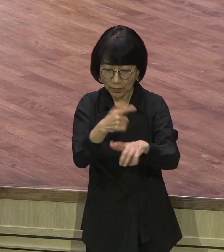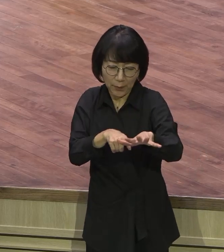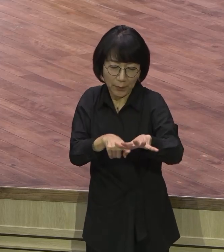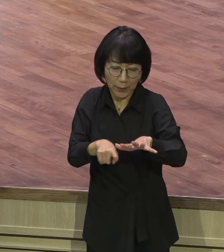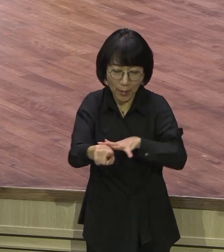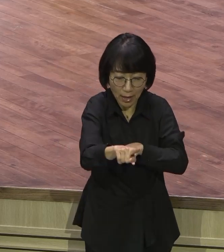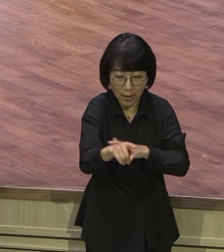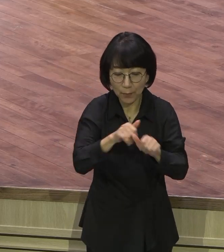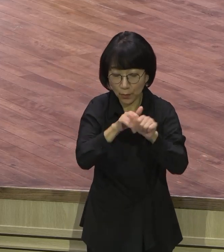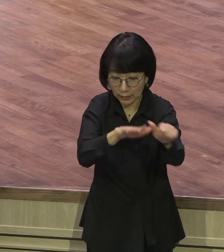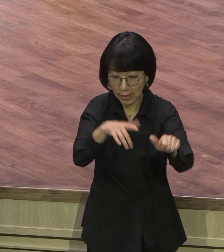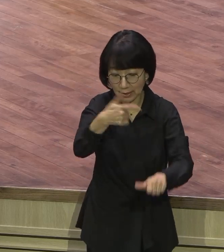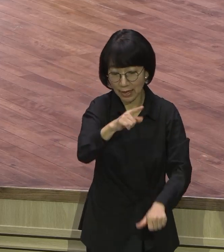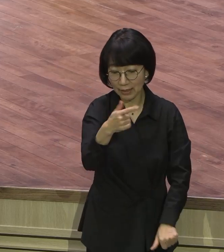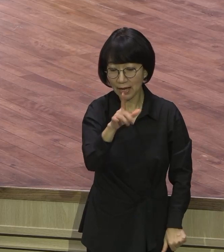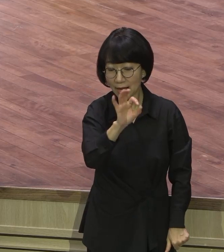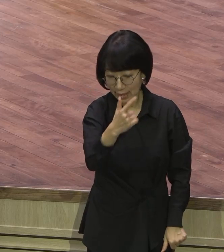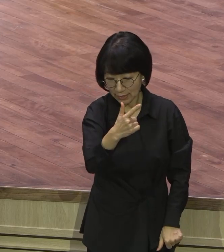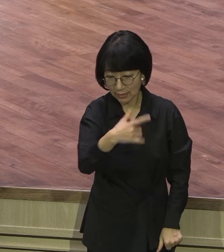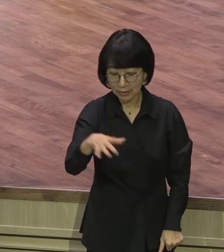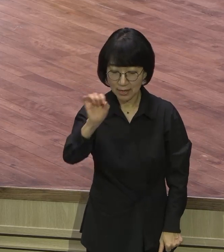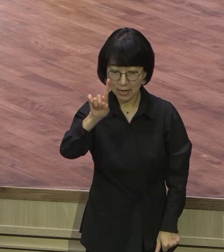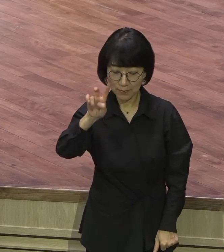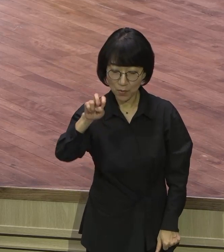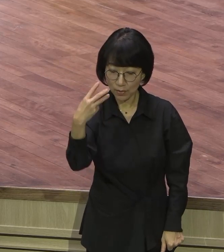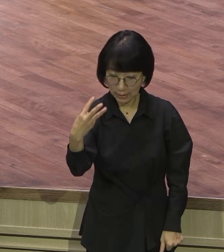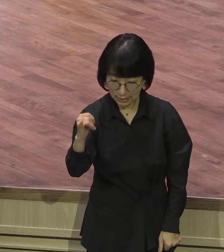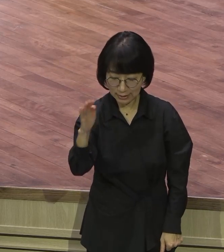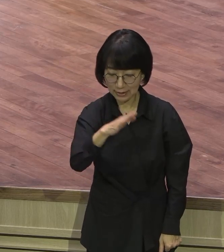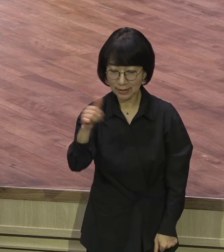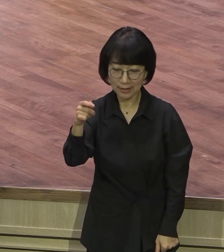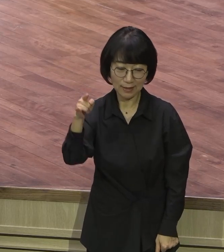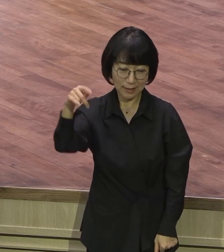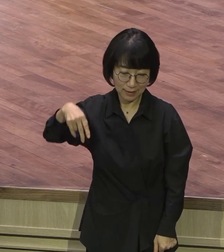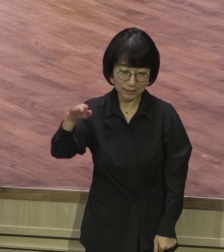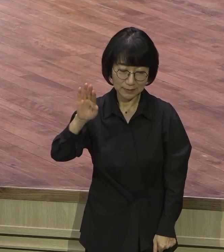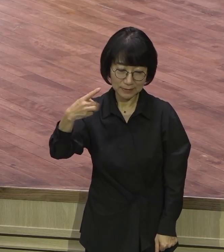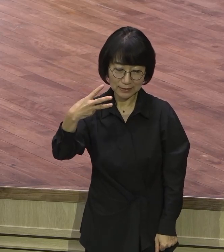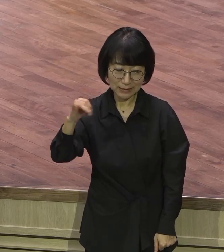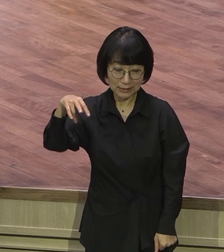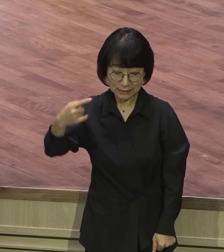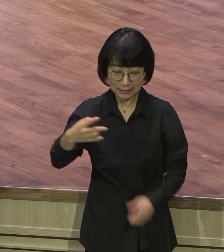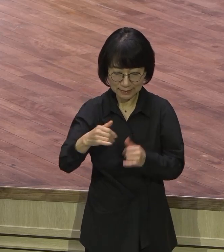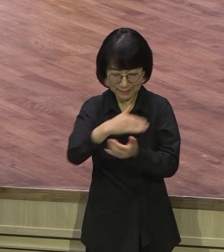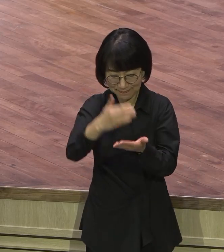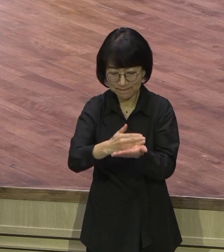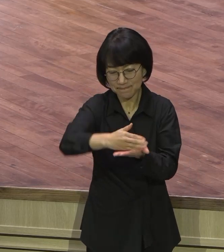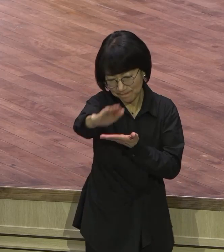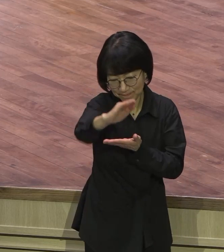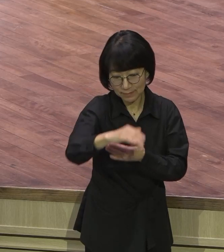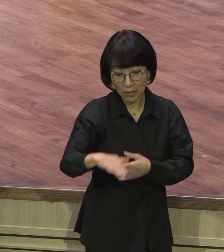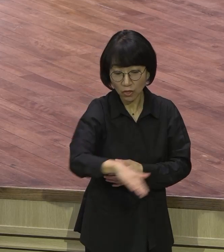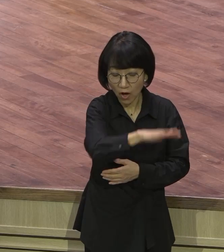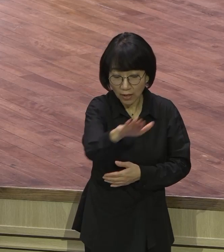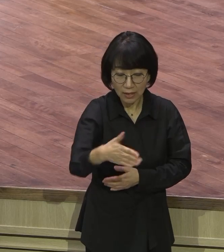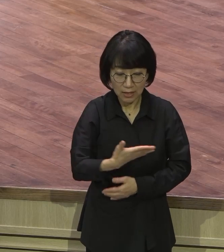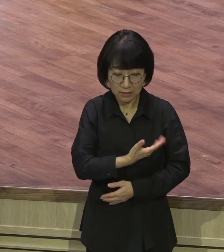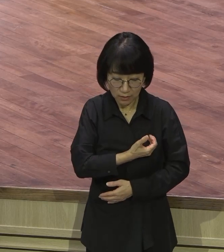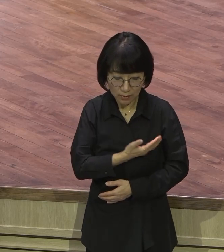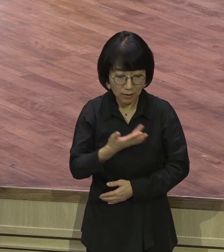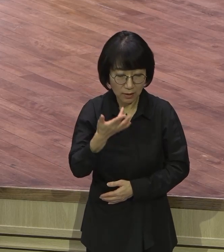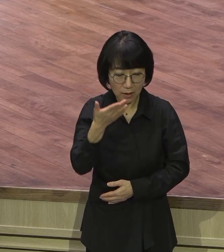가난한 땅 사람과 아무리 사람과 해사람과 부리 사람과 해위 사람과 여부 사람을 쫓아내고 너희를 적과 꿀이